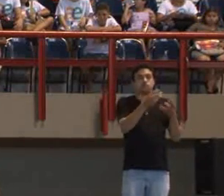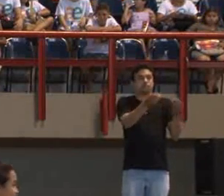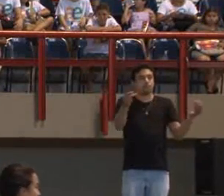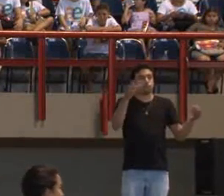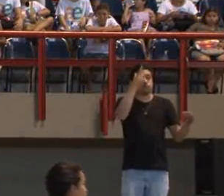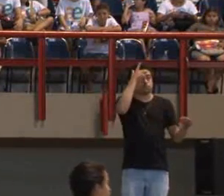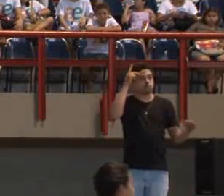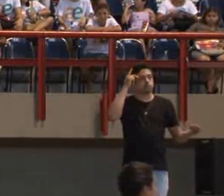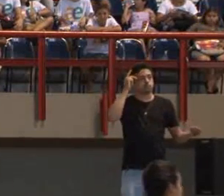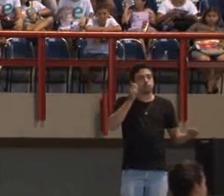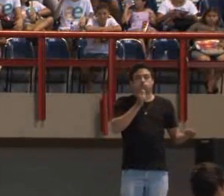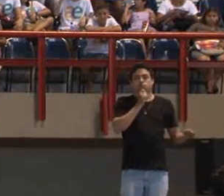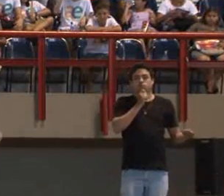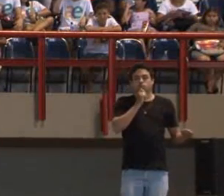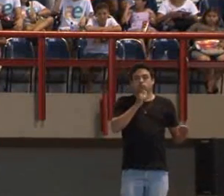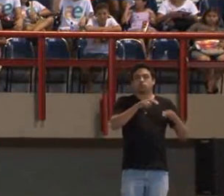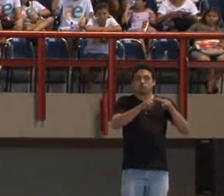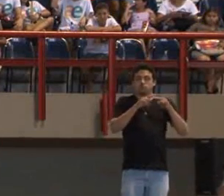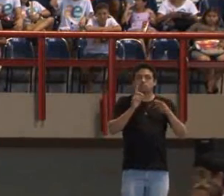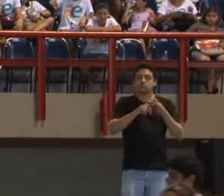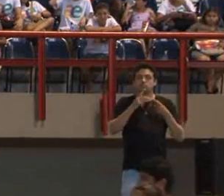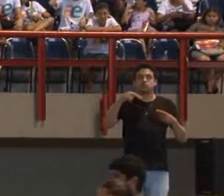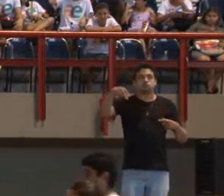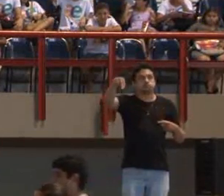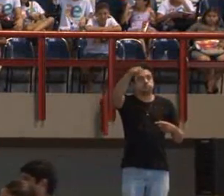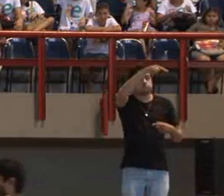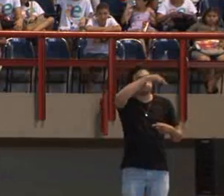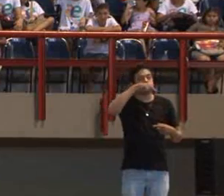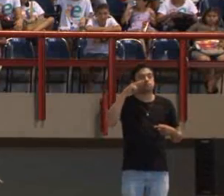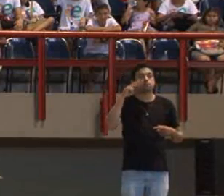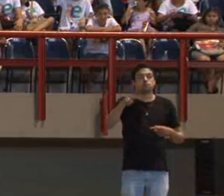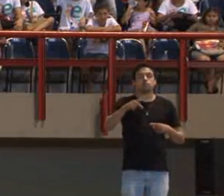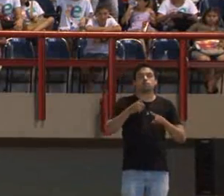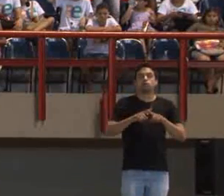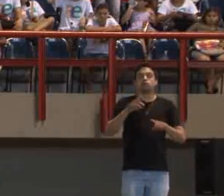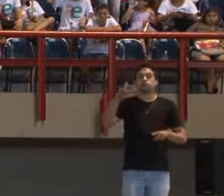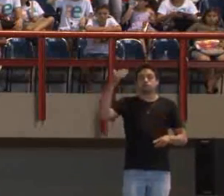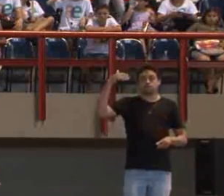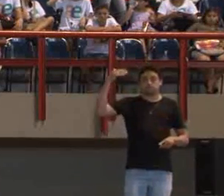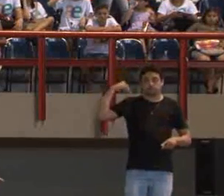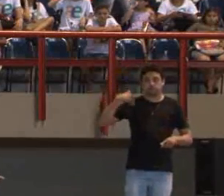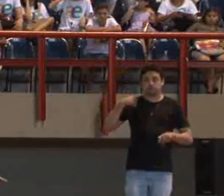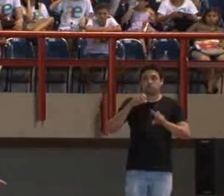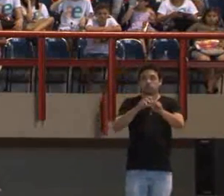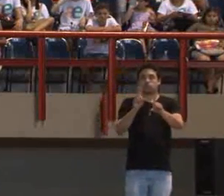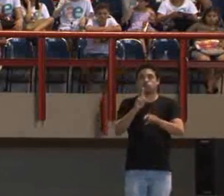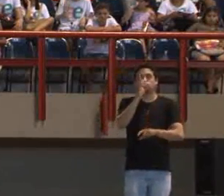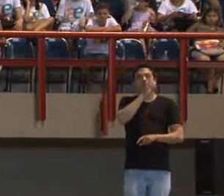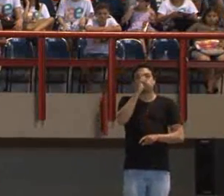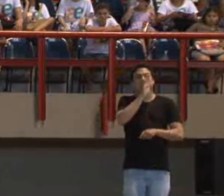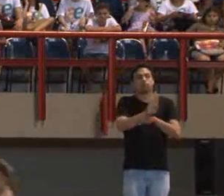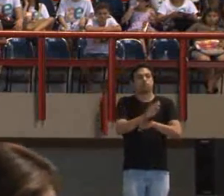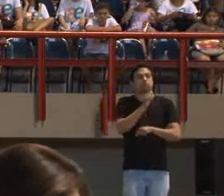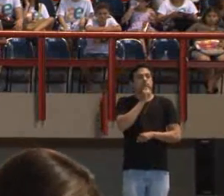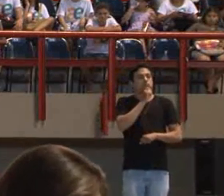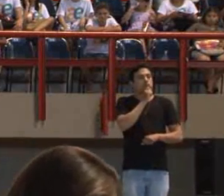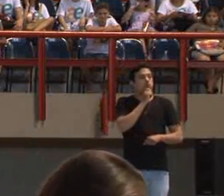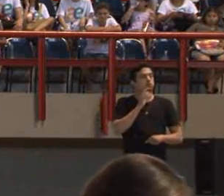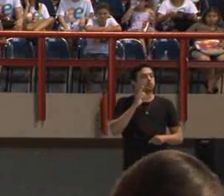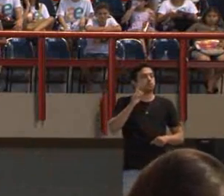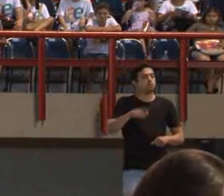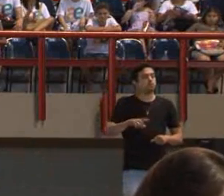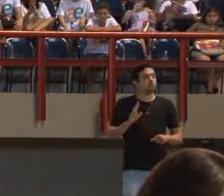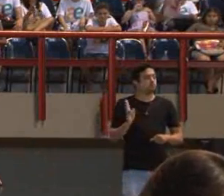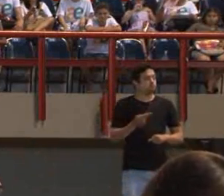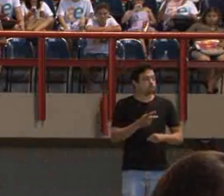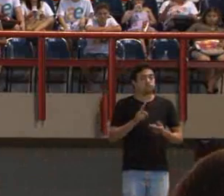tanta gente assim. Então por isso também que eu fui dar uma volta para ver. Porque nas aulas que eu vim não eram domingo à tarde.